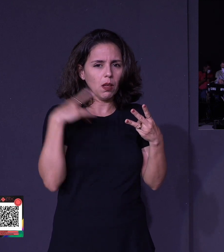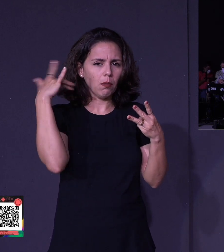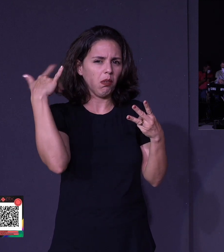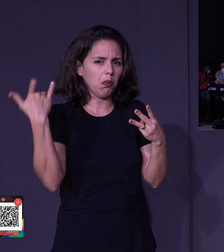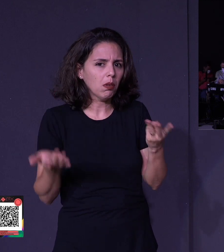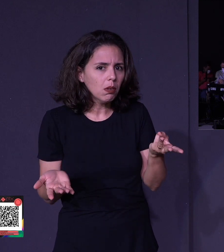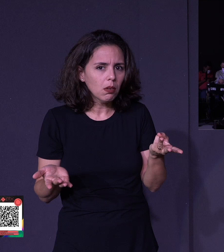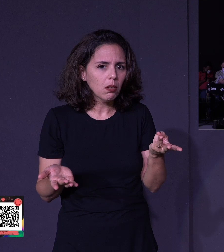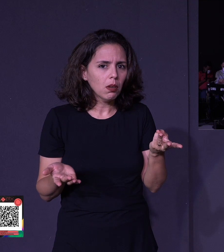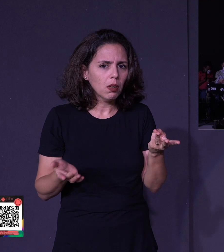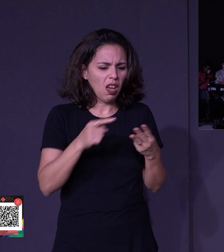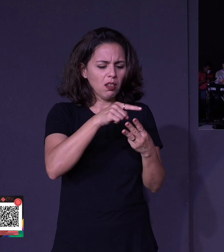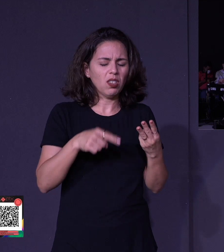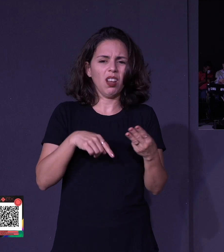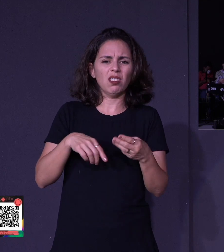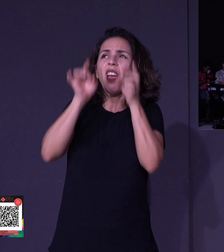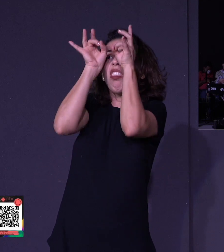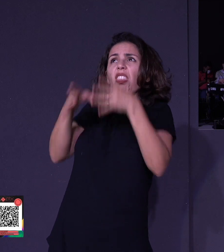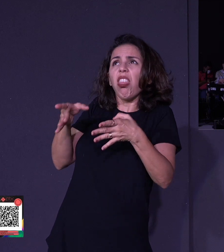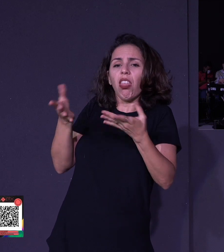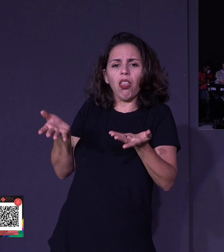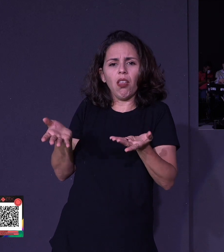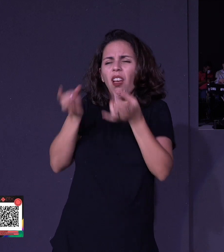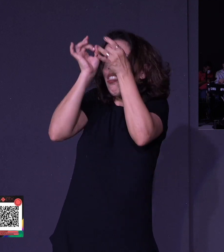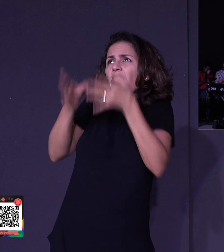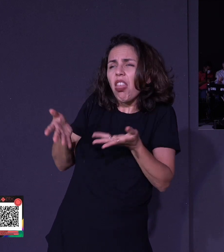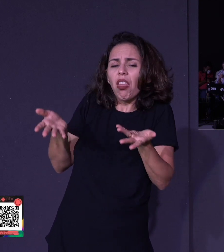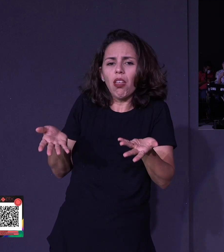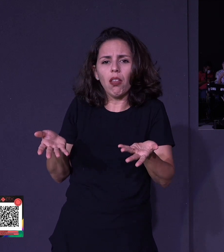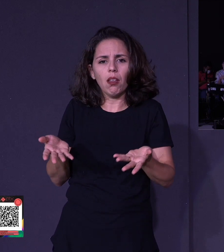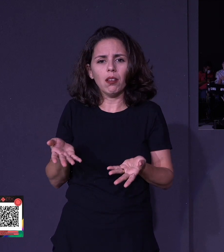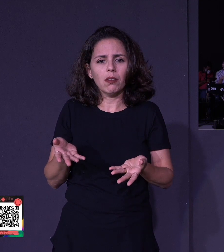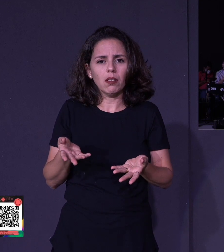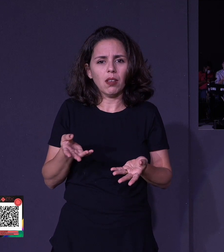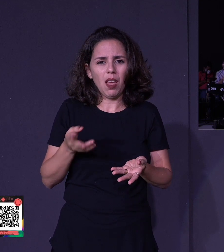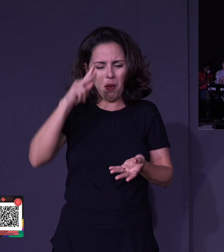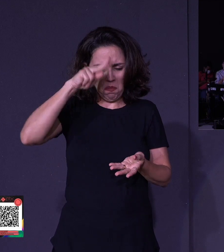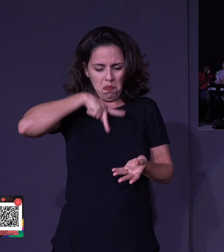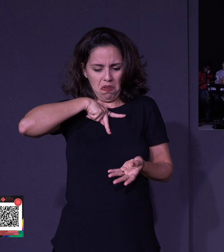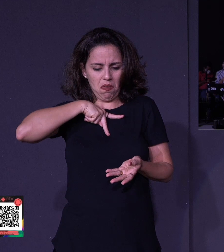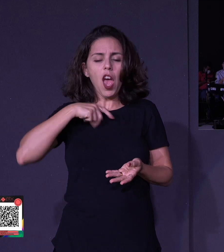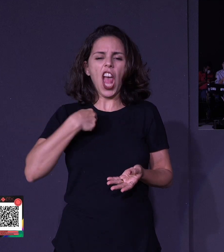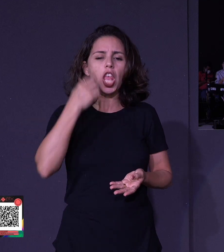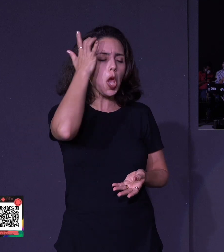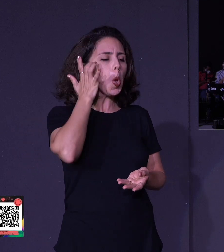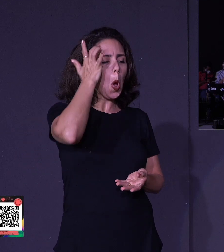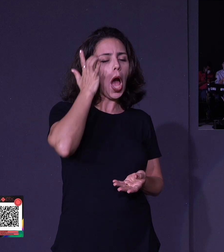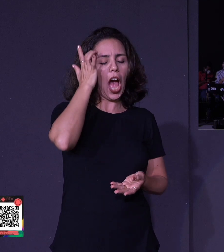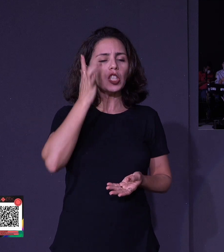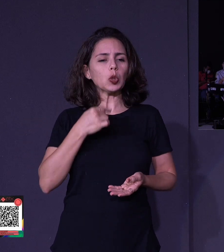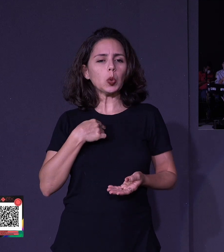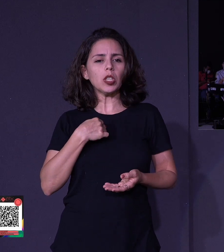cabeça? Até quando viver sempre se dando mal, achando que sabe de tudo e fazendo tudo errado?